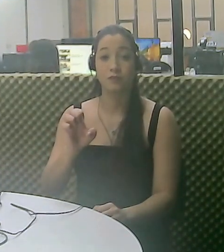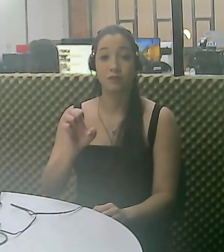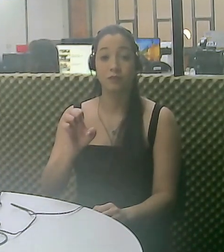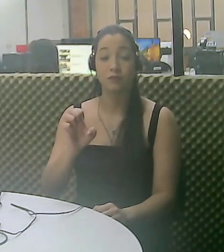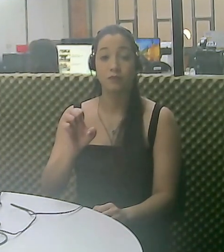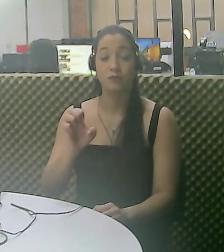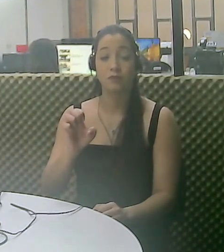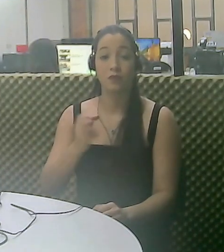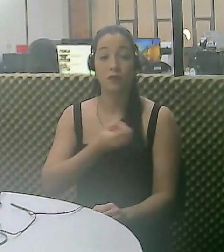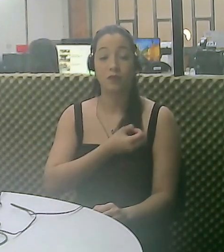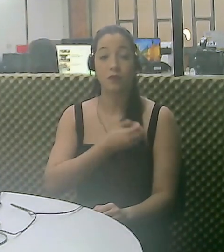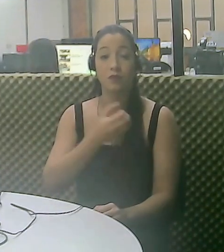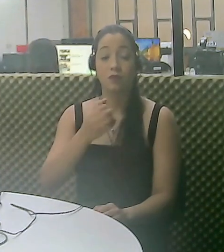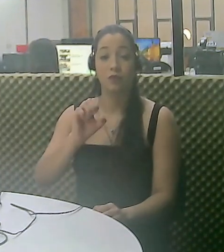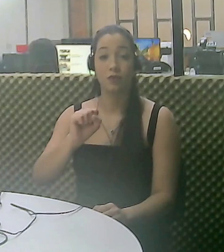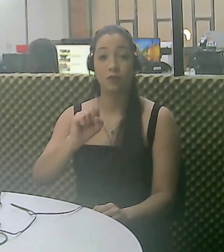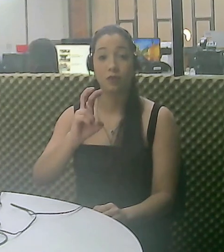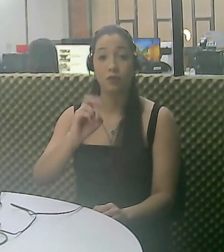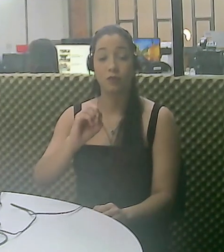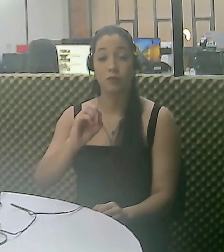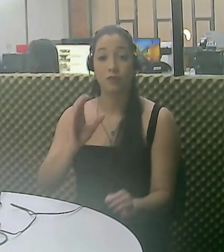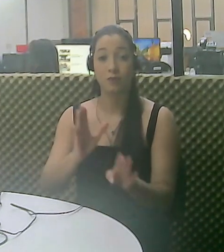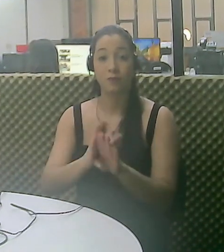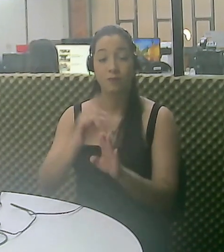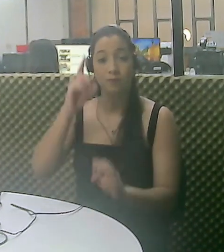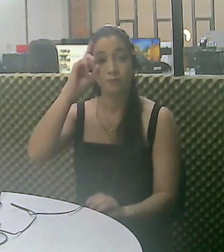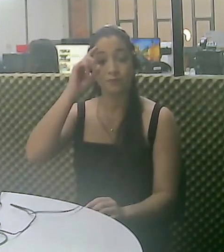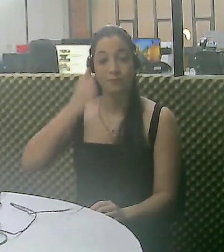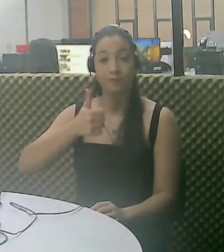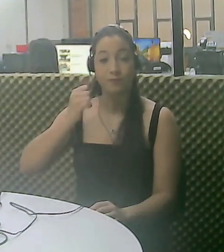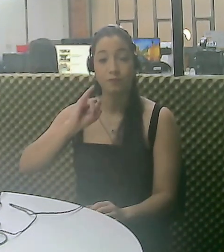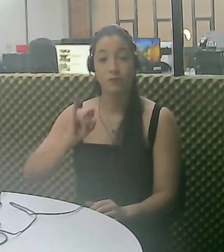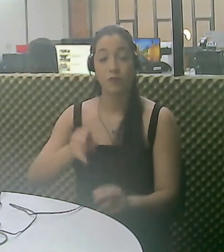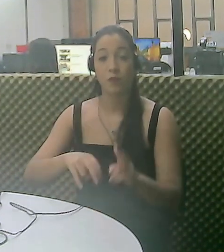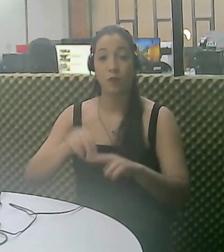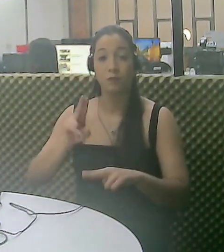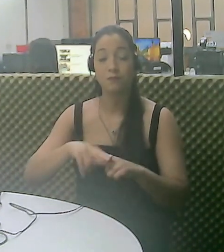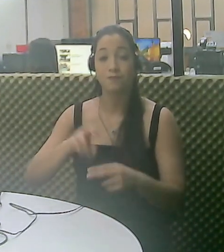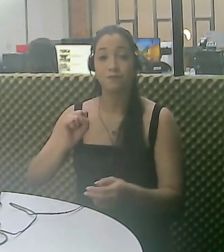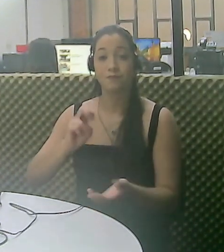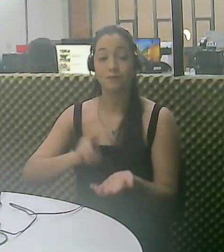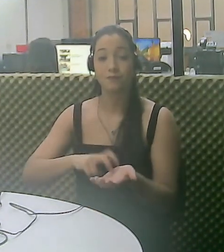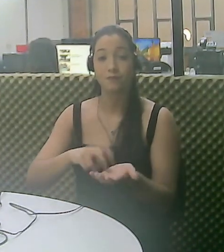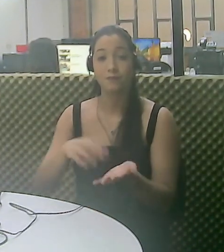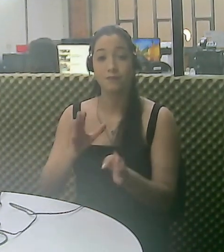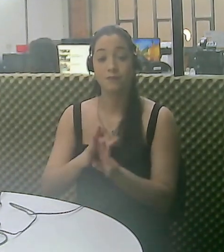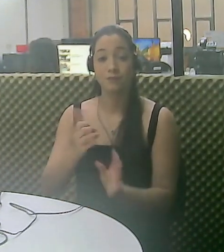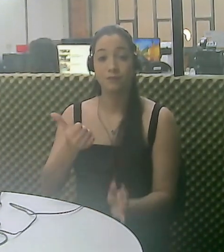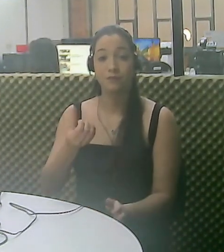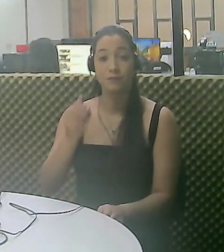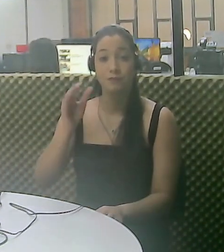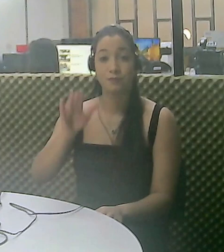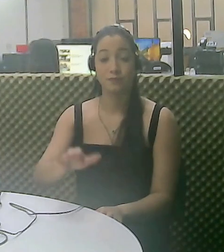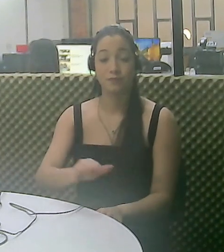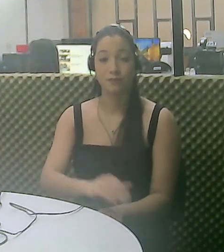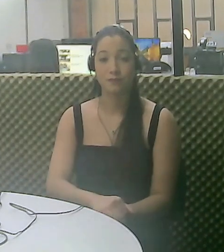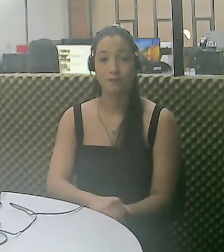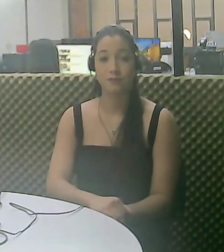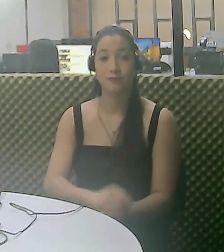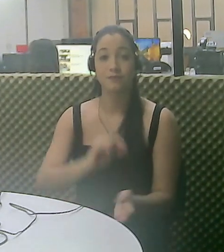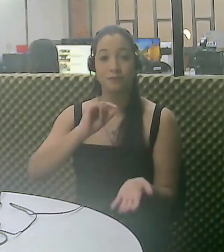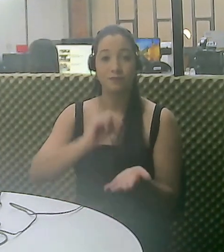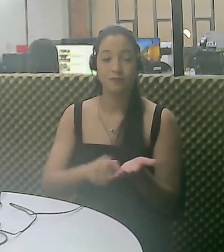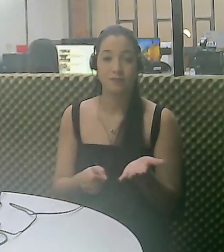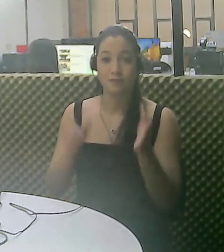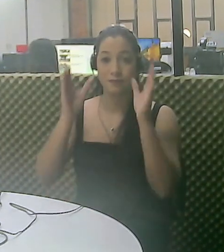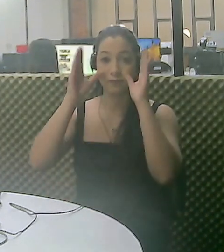Migliorini, 850, até o dia 1º de junho, das 8 da manhã às 4 da tarde. As inscrições